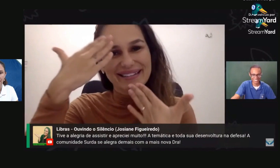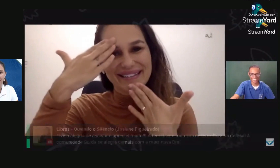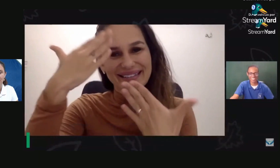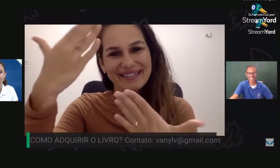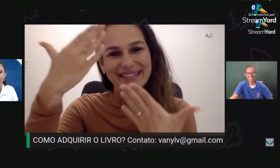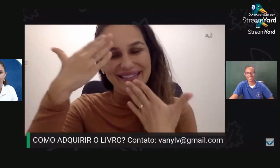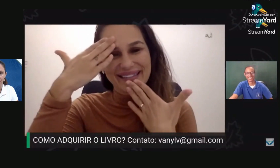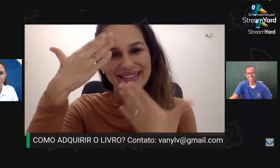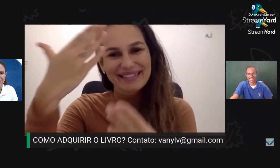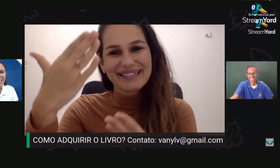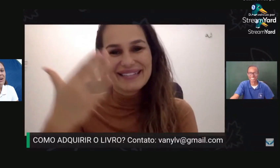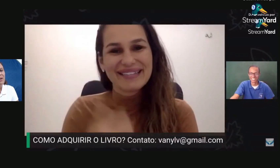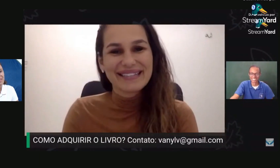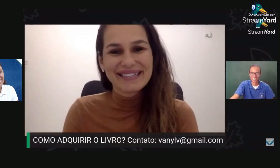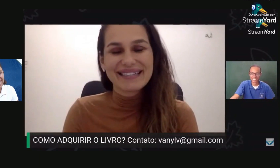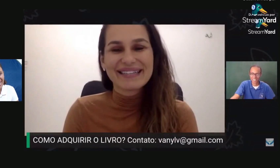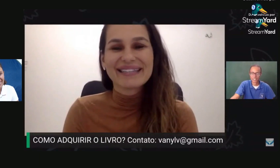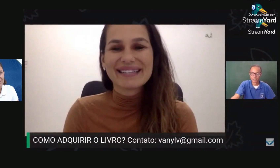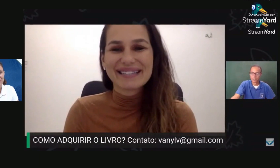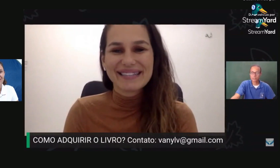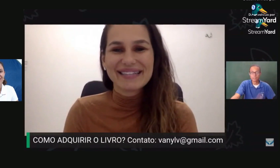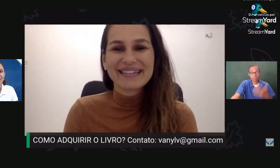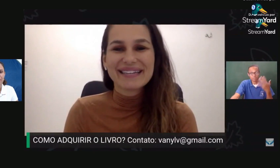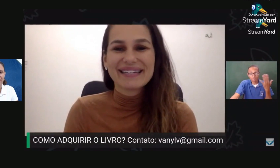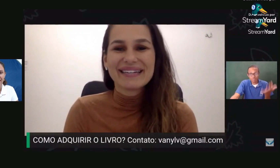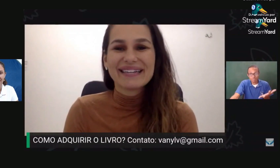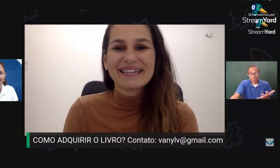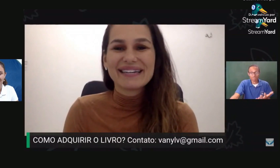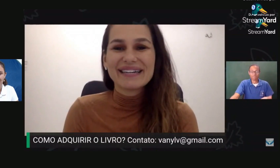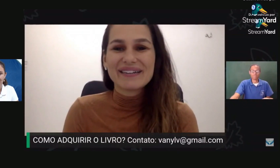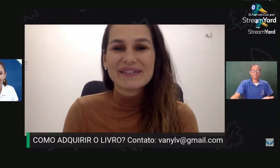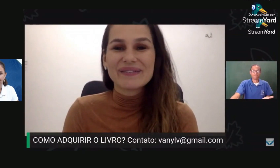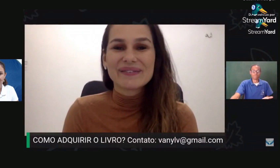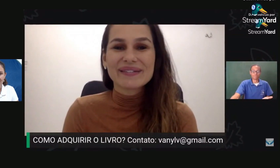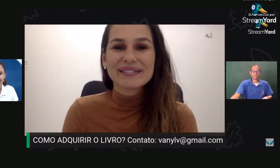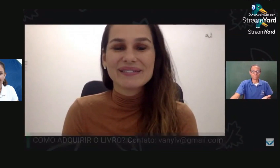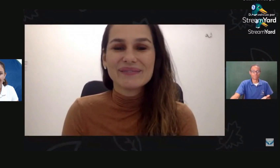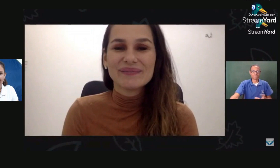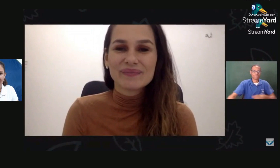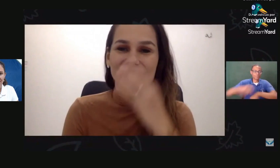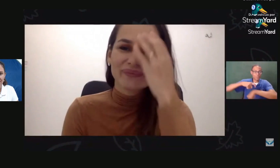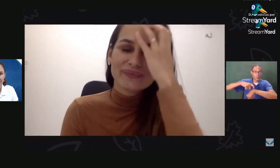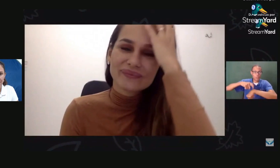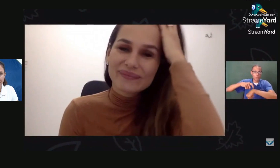com a mais nova doutora. Obrigada, Josiane, obrigada.